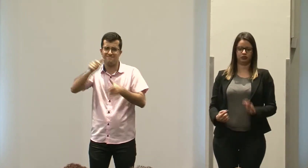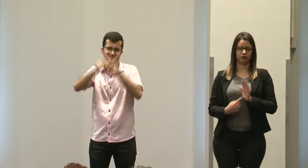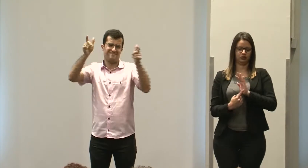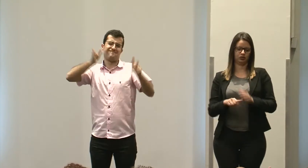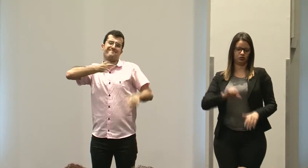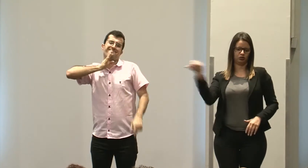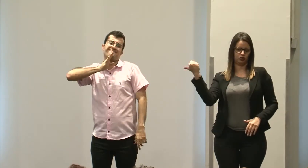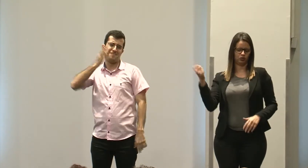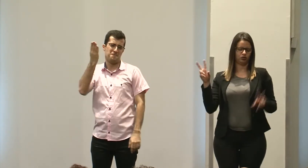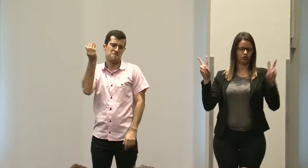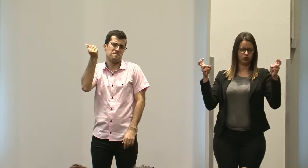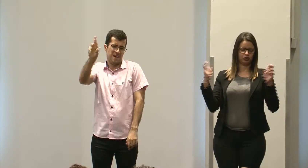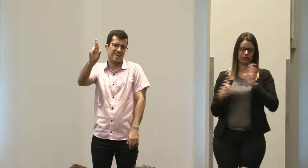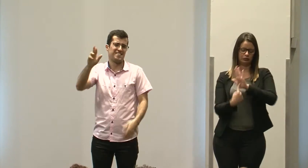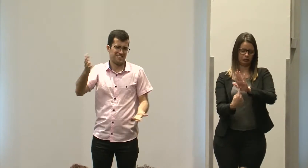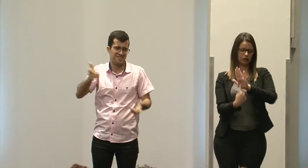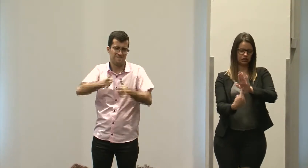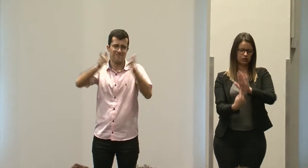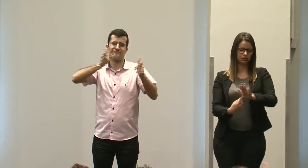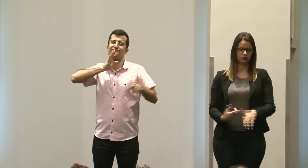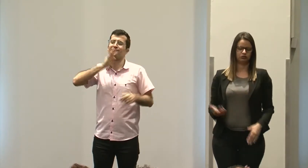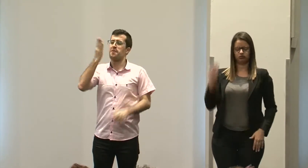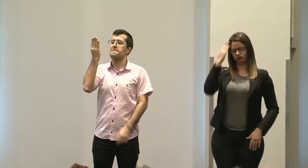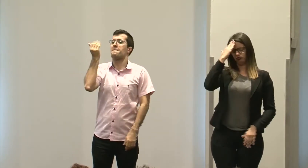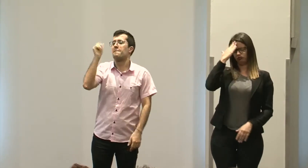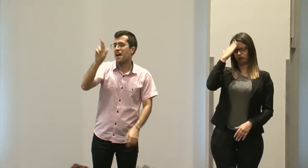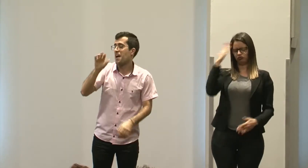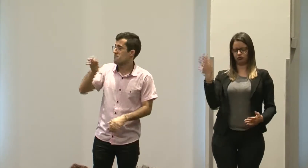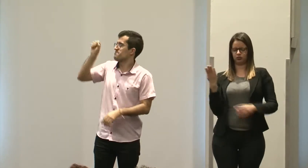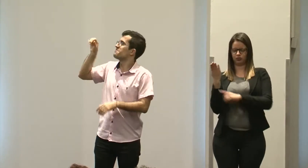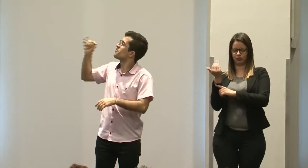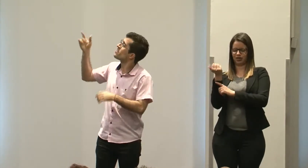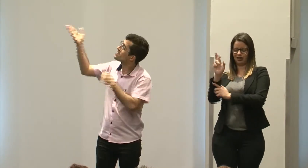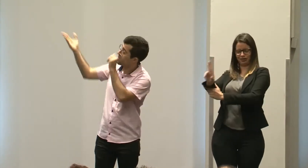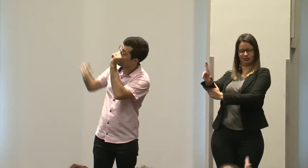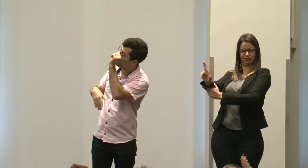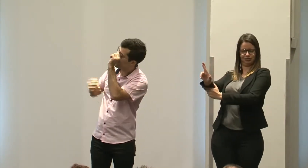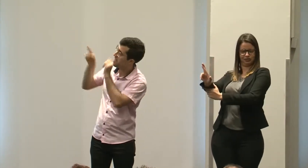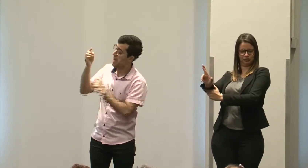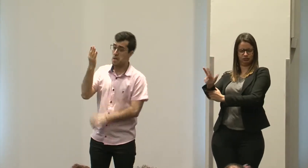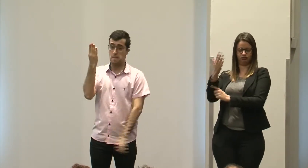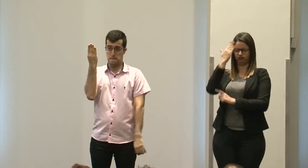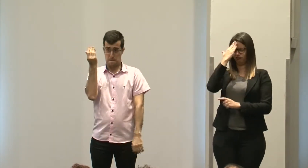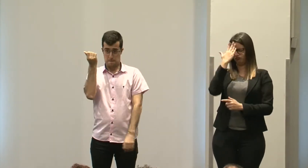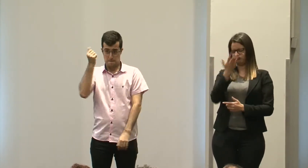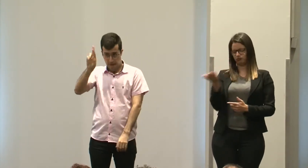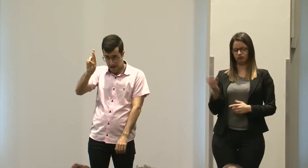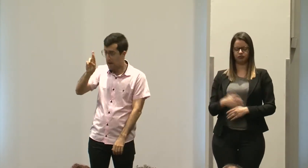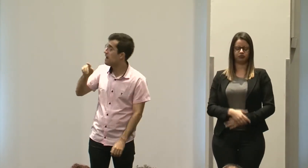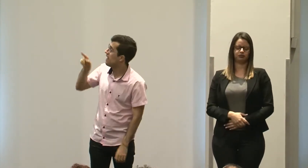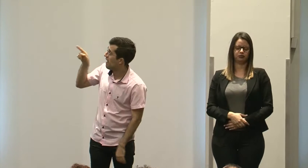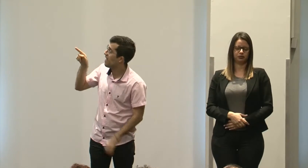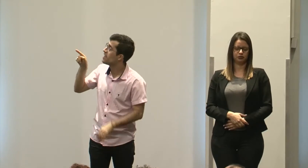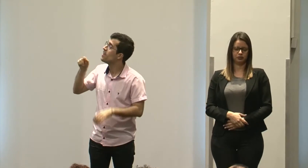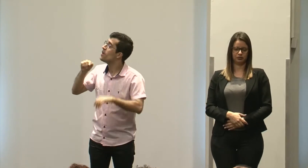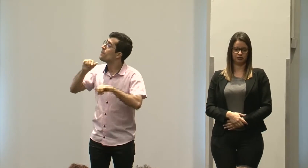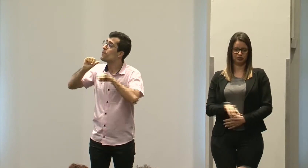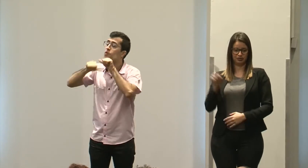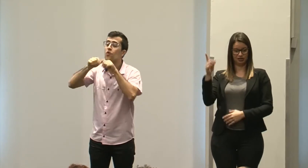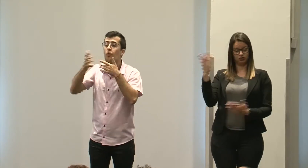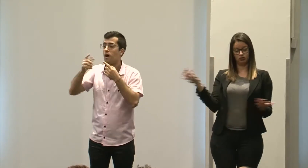Um outro exemplo rápido que todos nós conhecemos é da palavra bar. O sinal de bar.